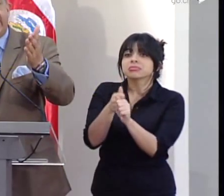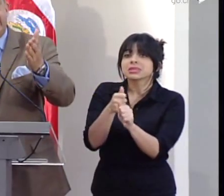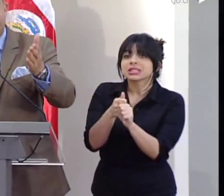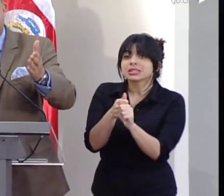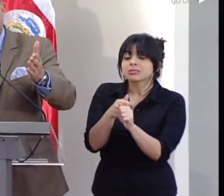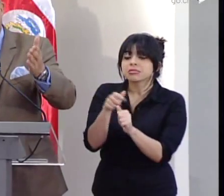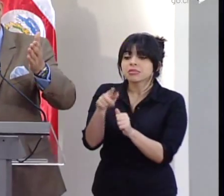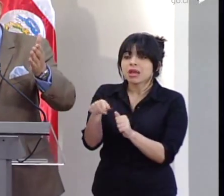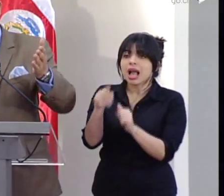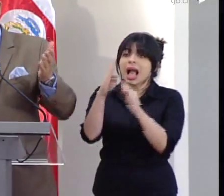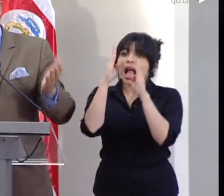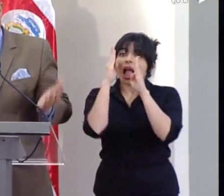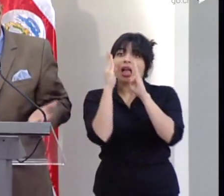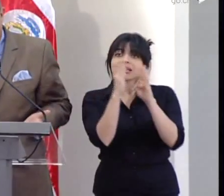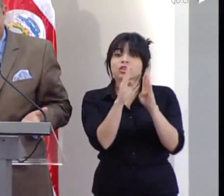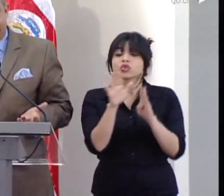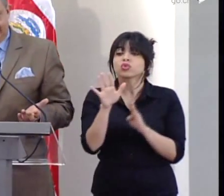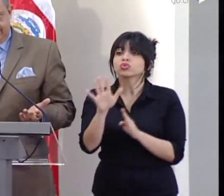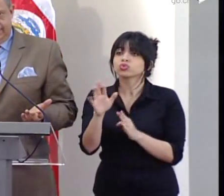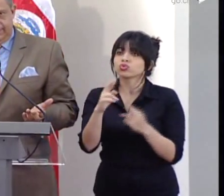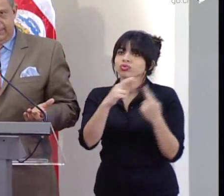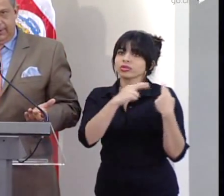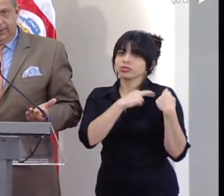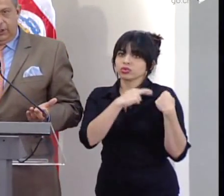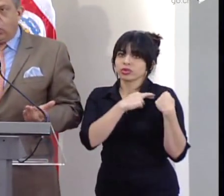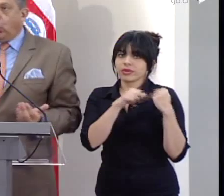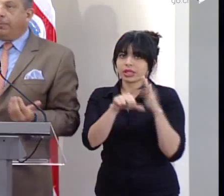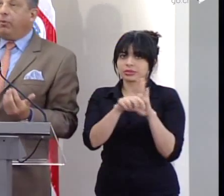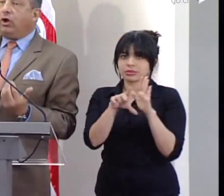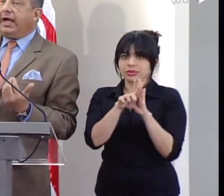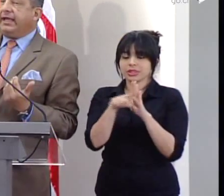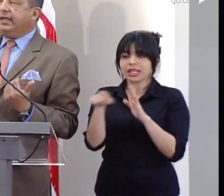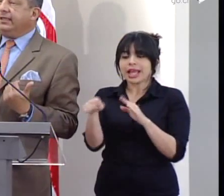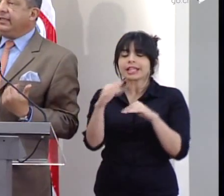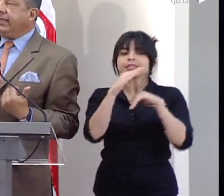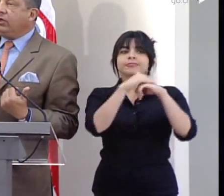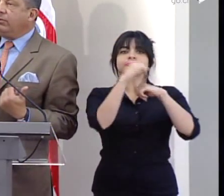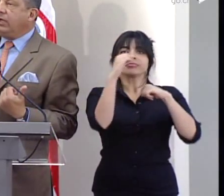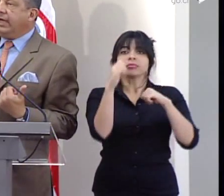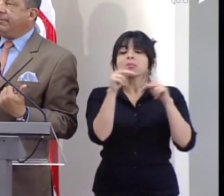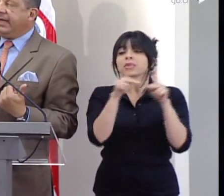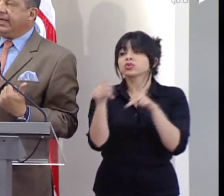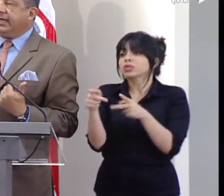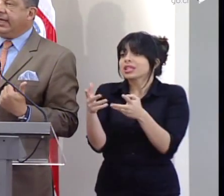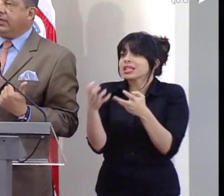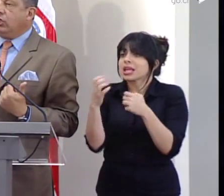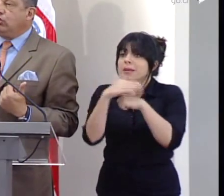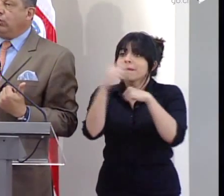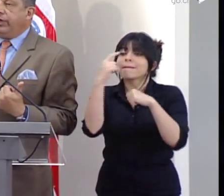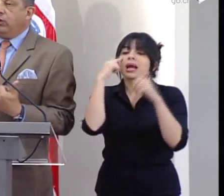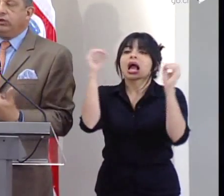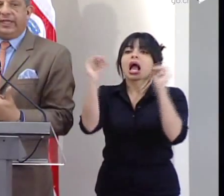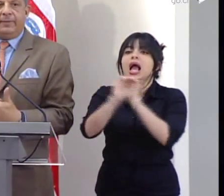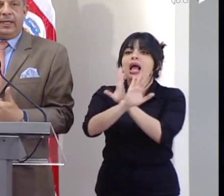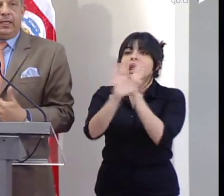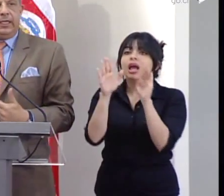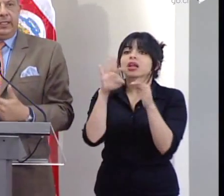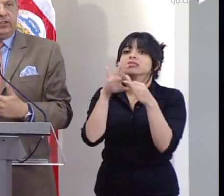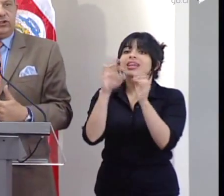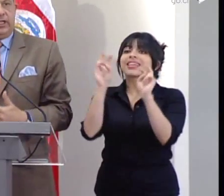en atención a sus potestades, convoca a quienes quiere convocar para aclarar